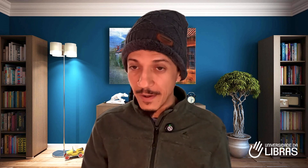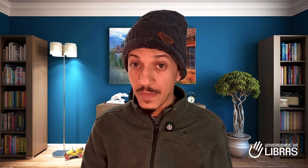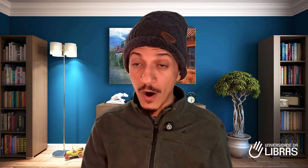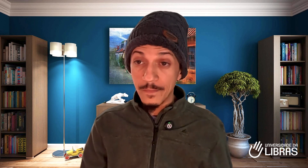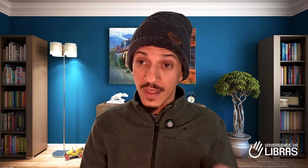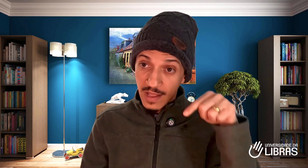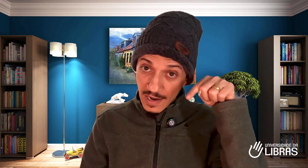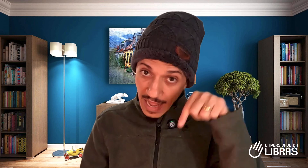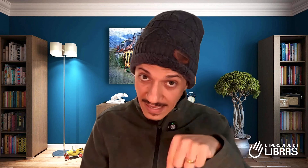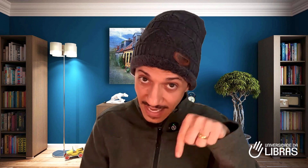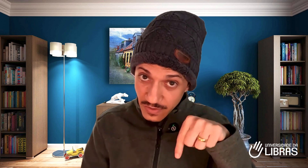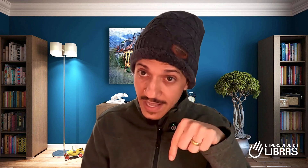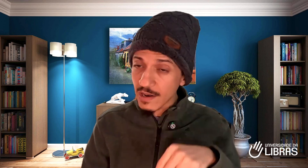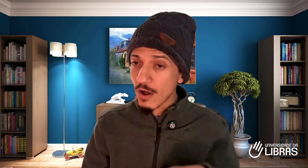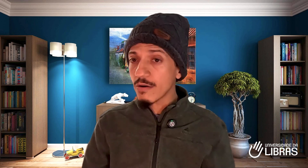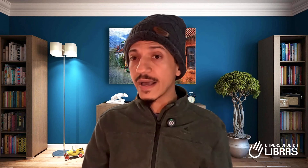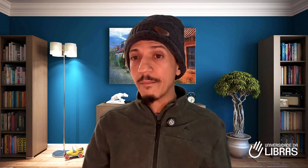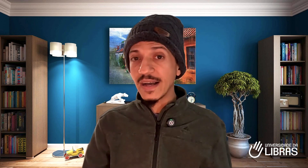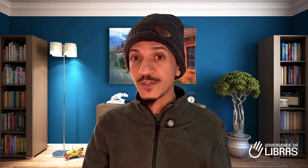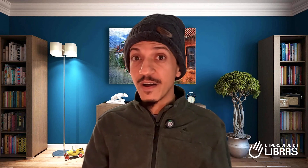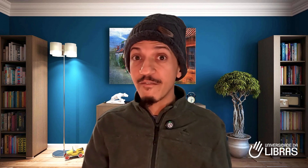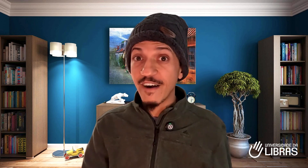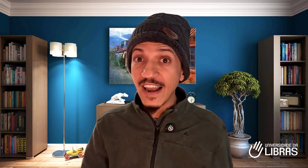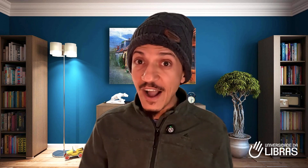Ó, acesse o link logo aqui abaixo, vai lá